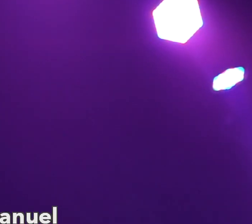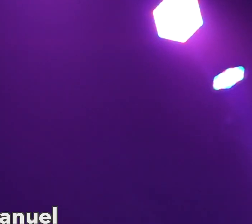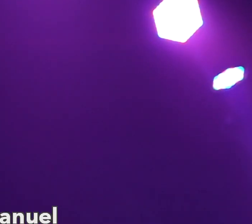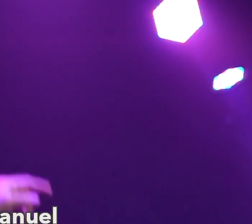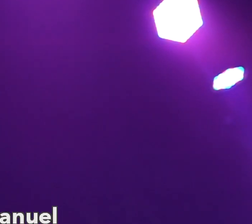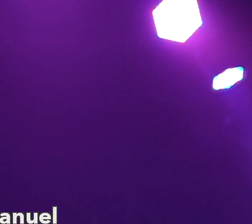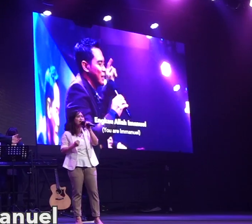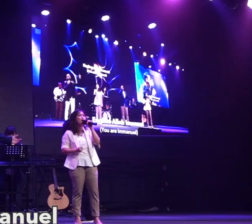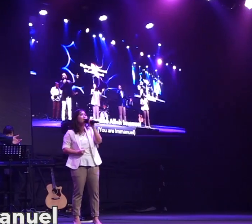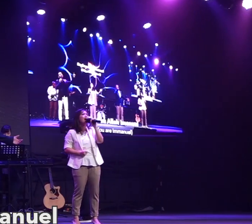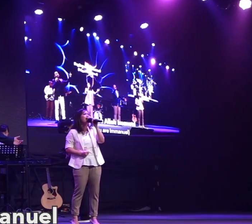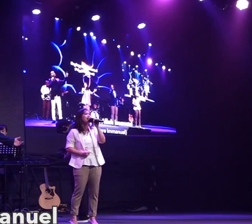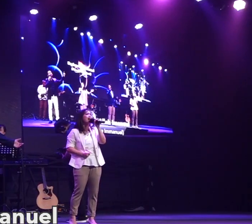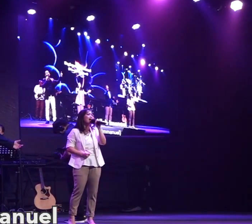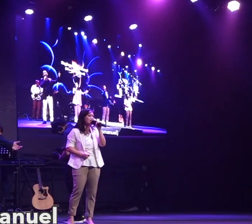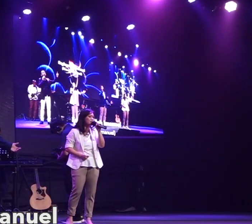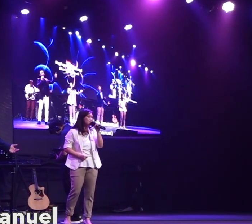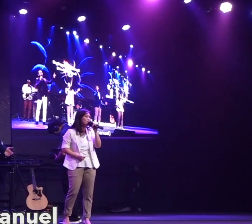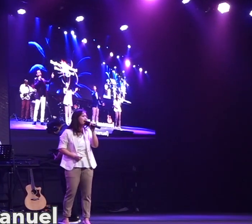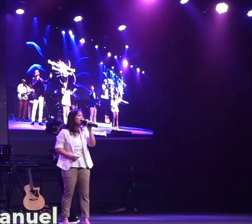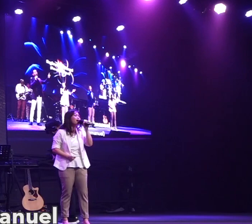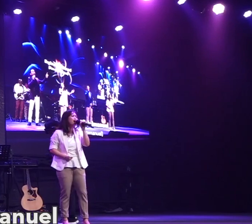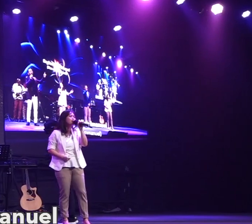Tuhan, Engkau Allah